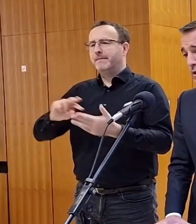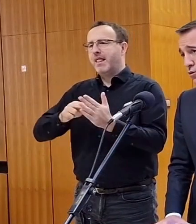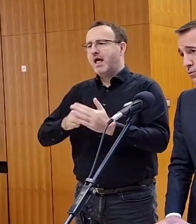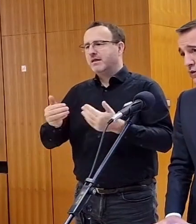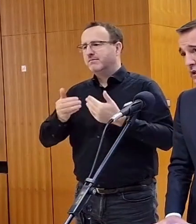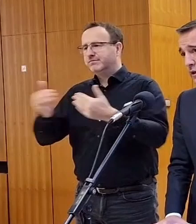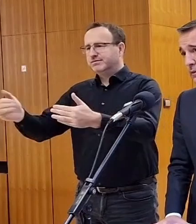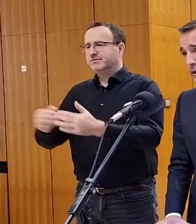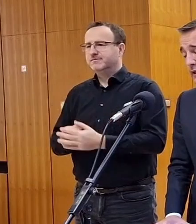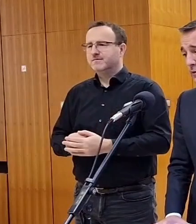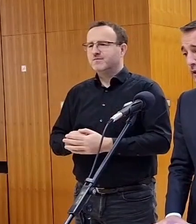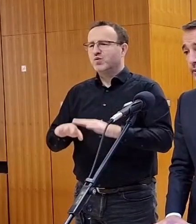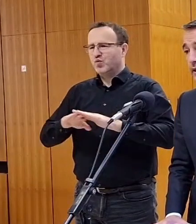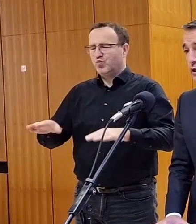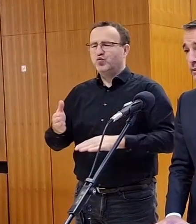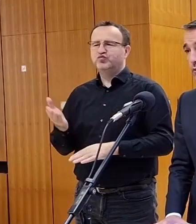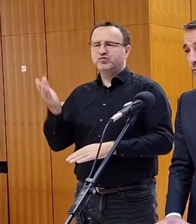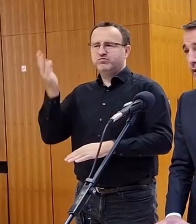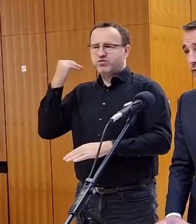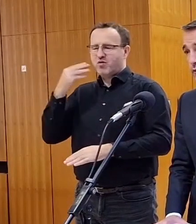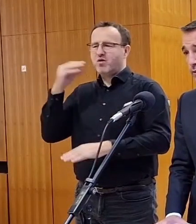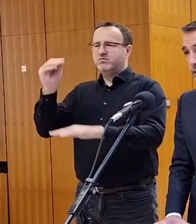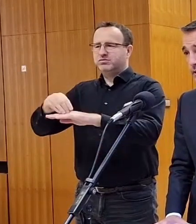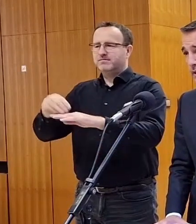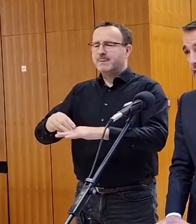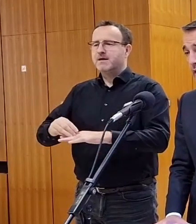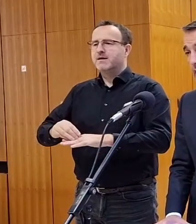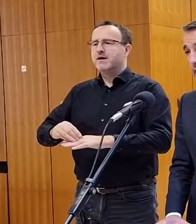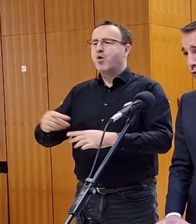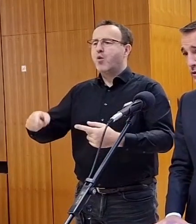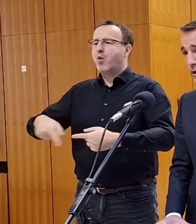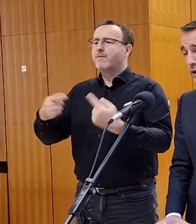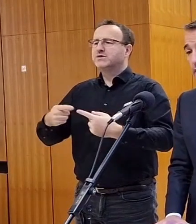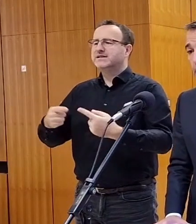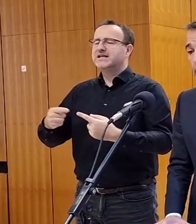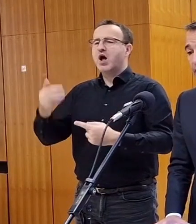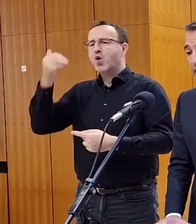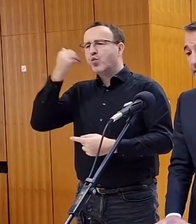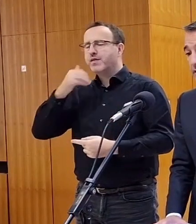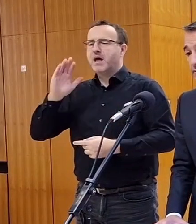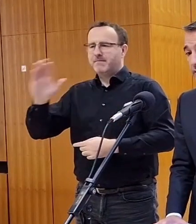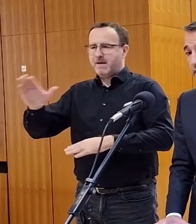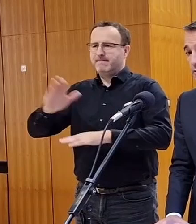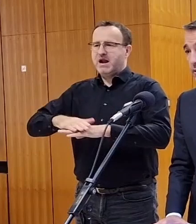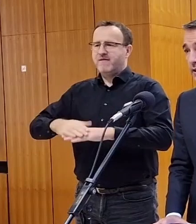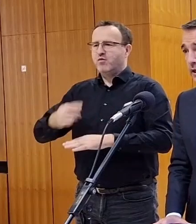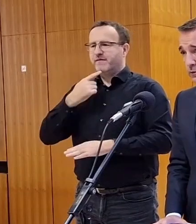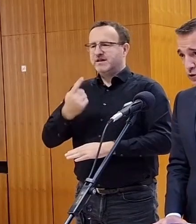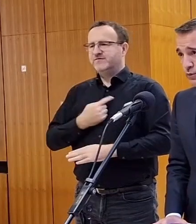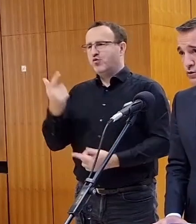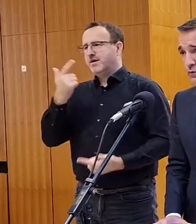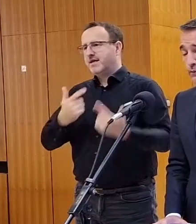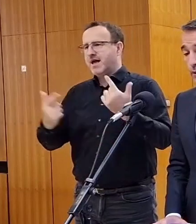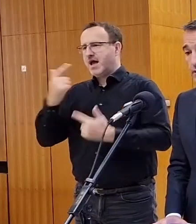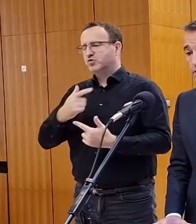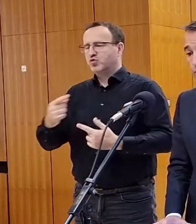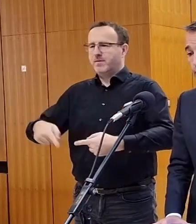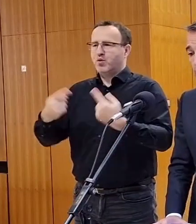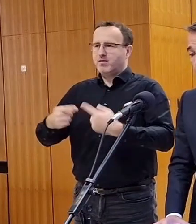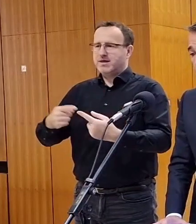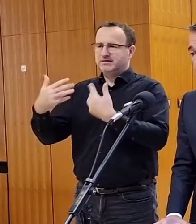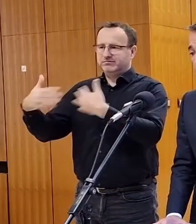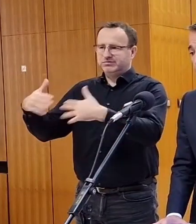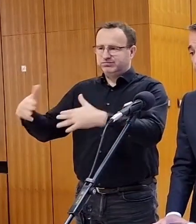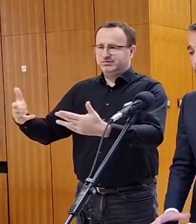Ja som sa už tomu vyjadril, pán redaktor. Ja plne rešpektujem právo opozície aj ľudí vyjadriť svoj názor aj takýmto spôsobom,